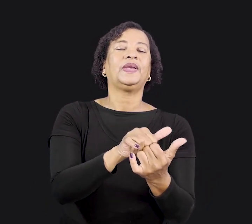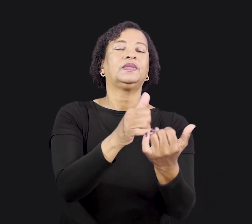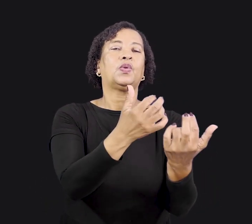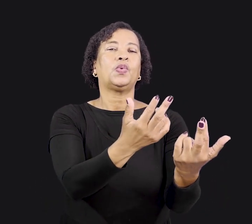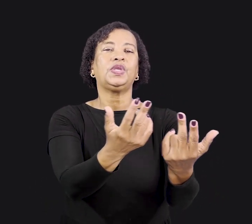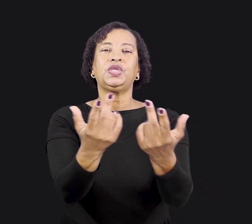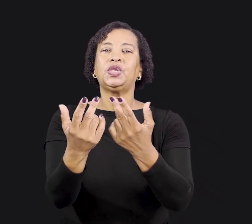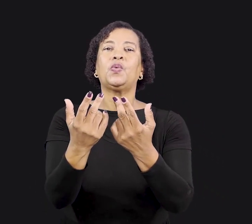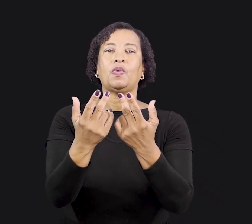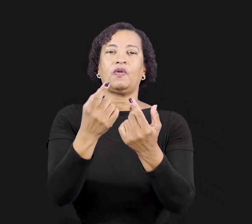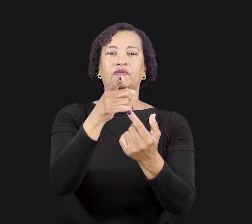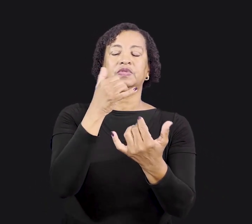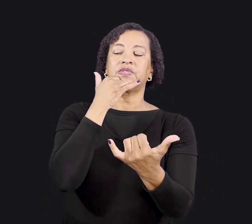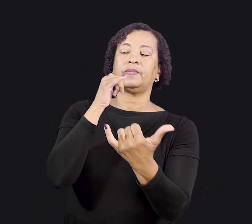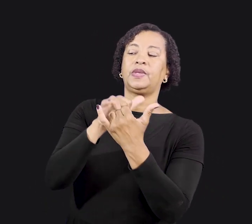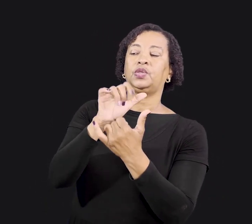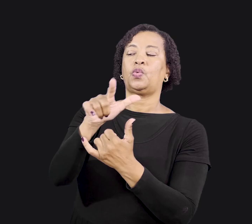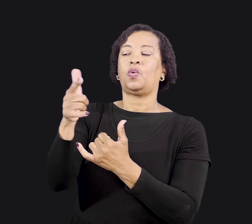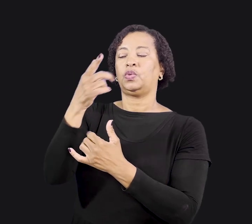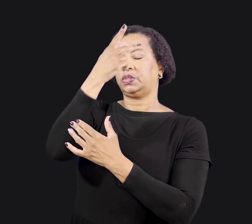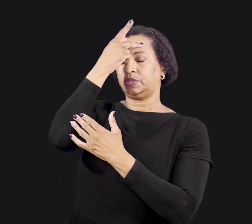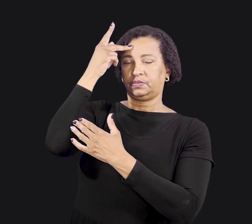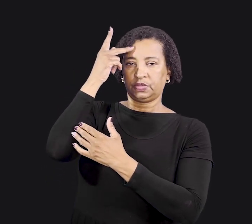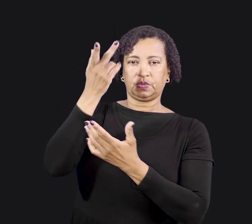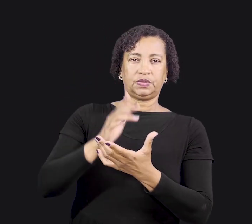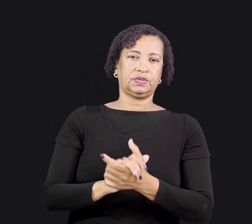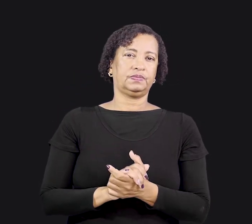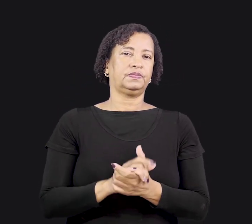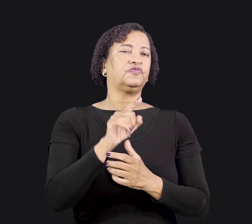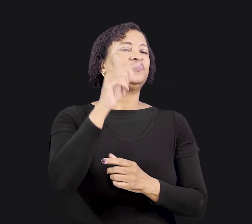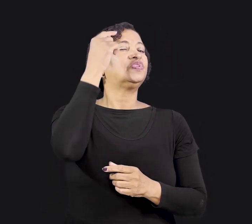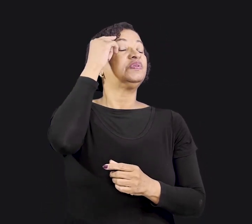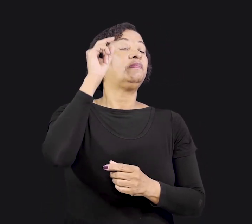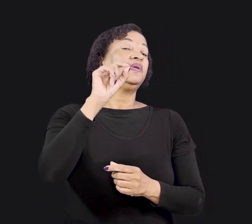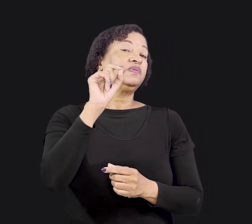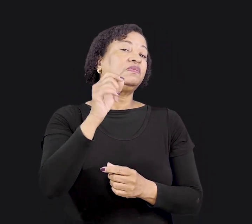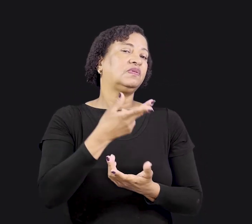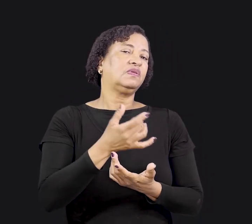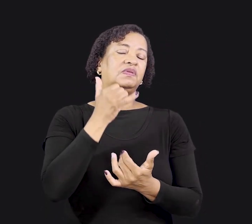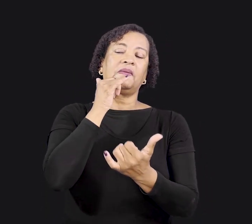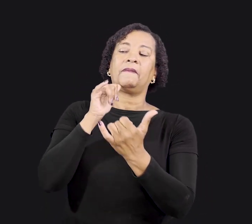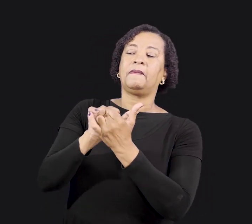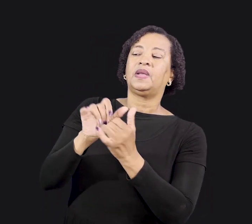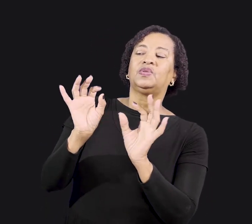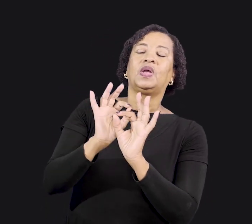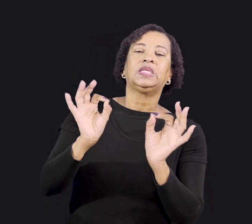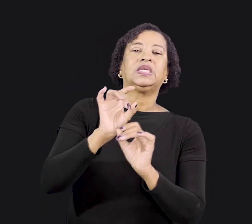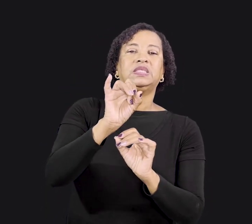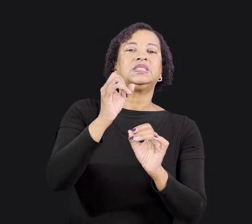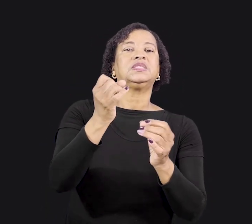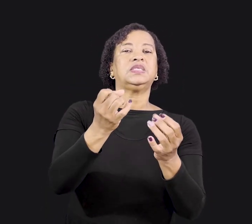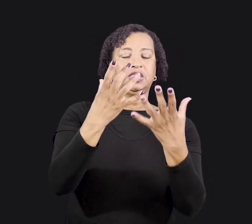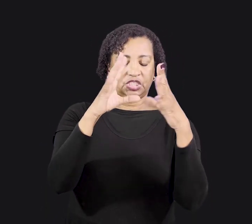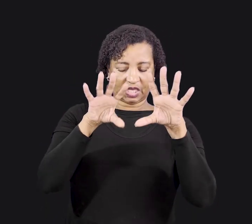medida que perdoa outras pessoas. Quem você pensa que é para não perdoar ninguém, se já recebeu tanto